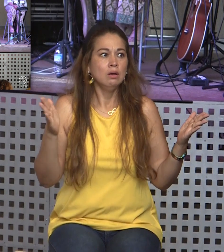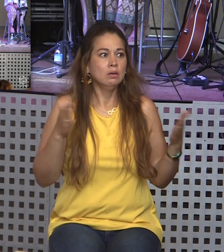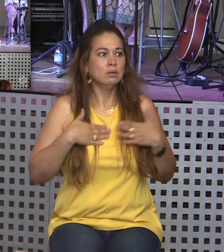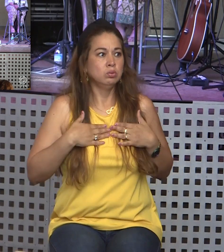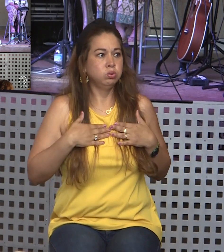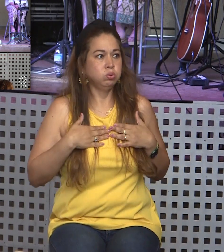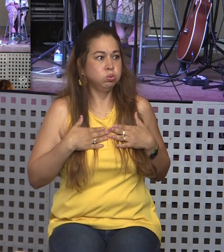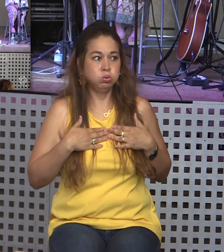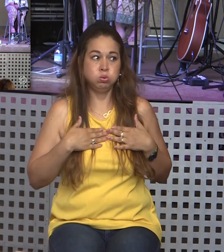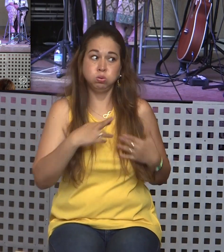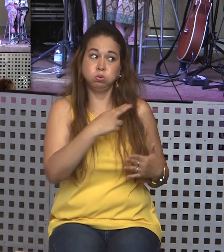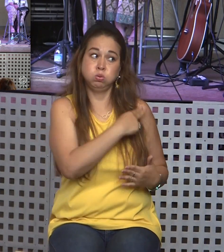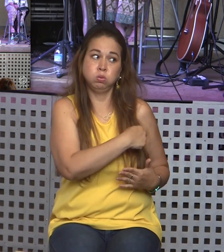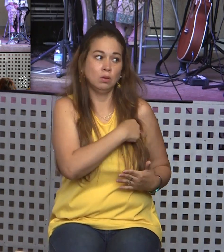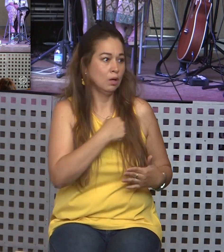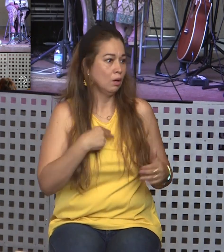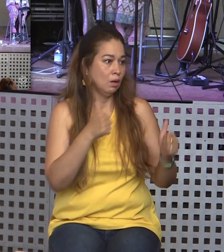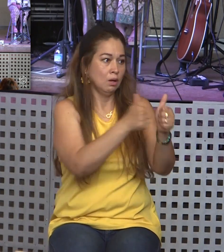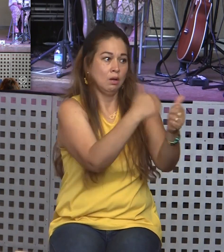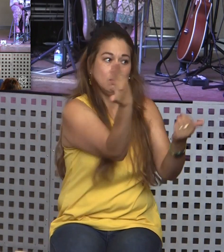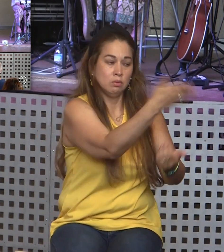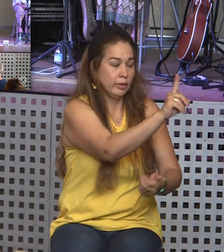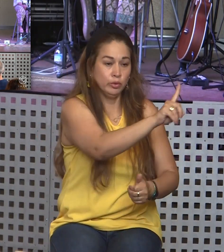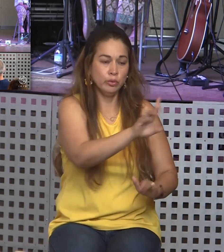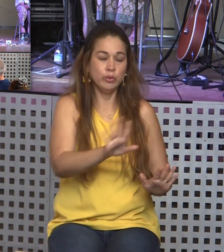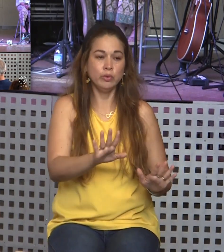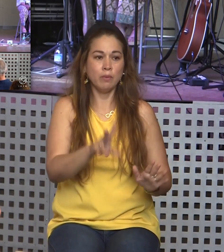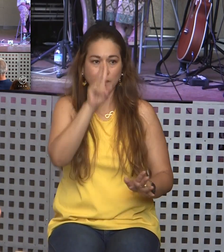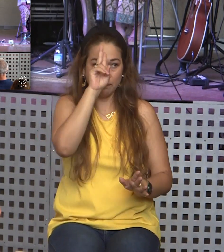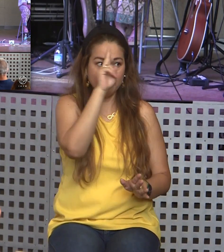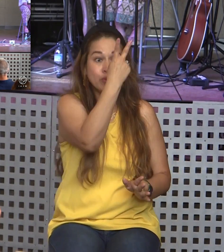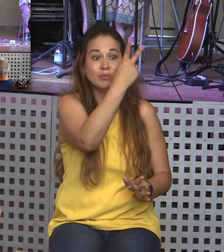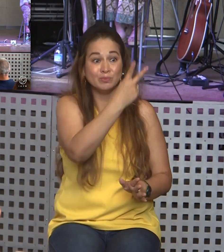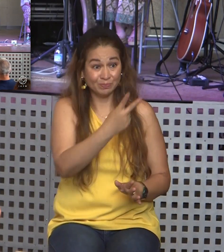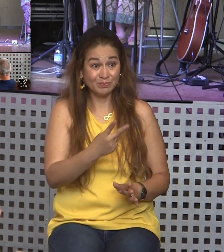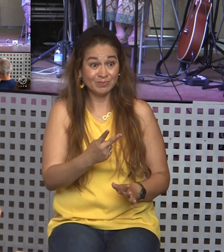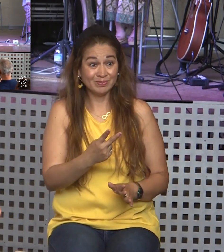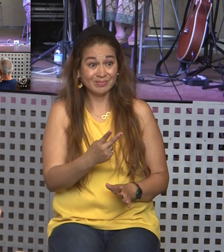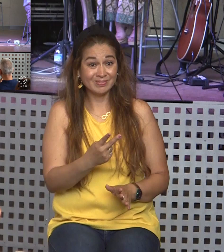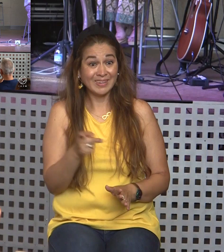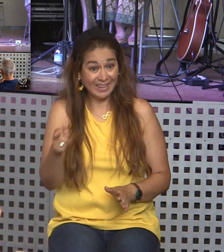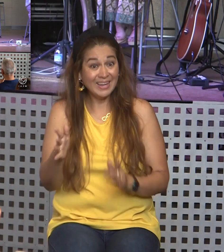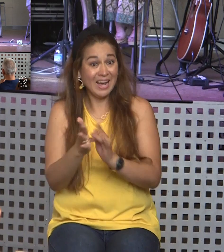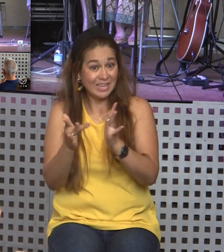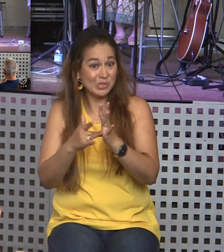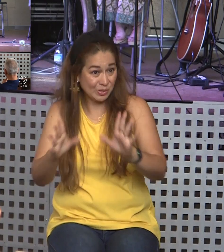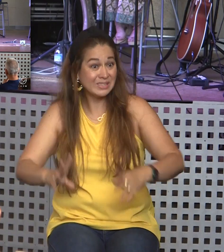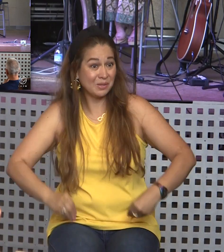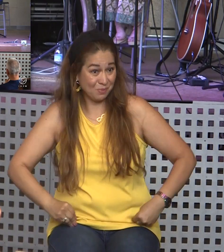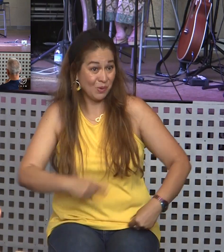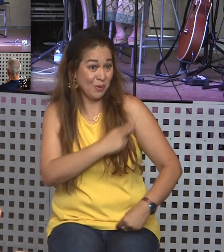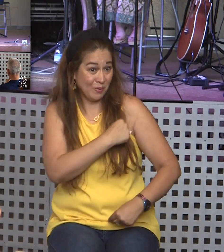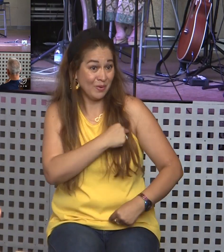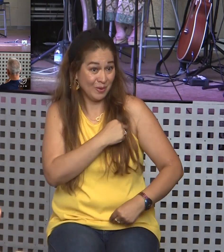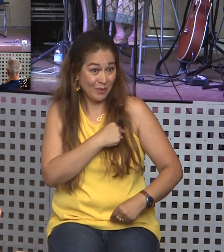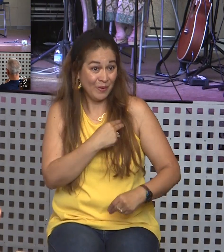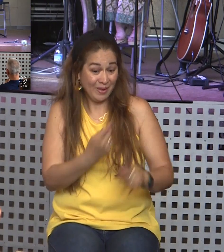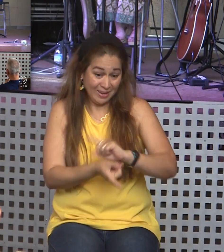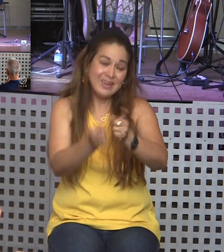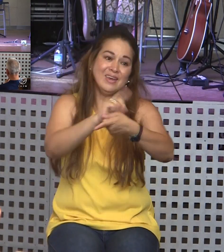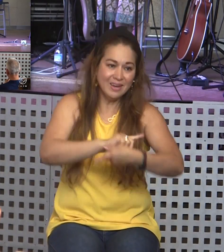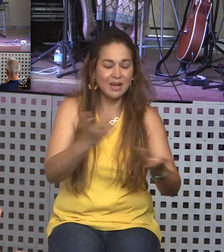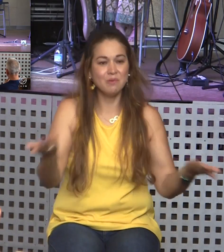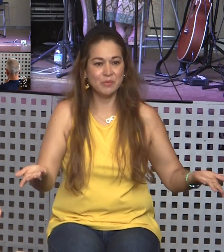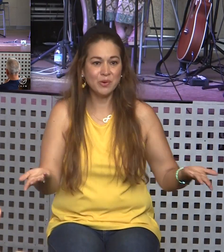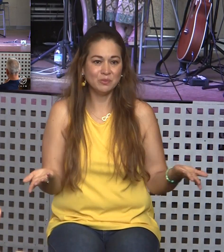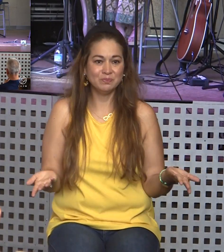sea la luz, sea la luz, sea la luz. ¿Y qué le ocurrió? ¿Recordáis camino de Damasco? Lo